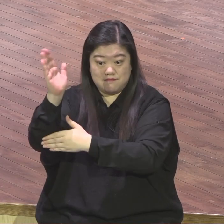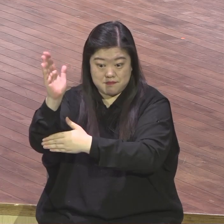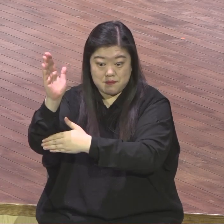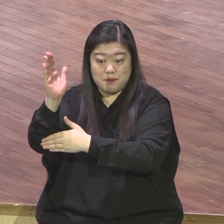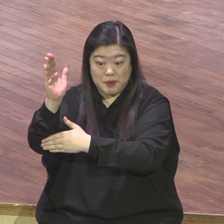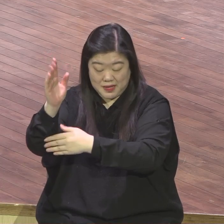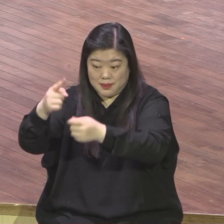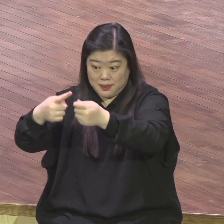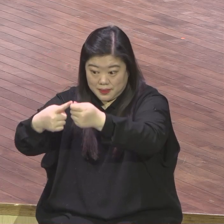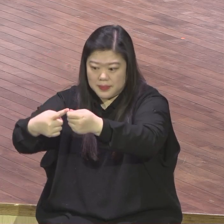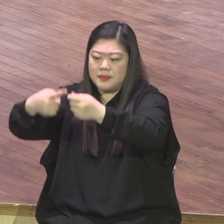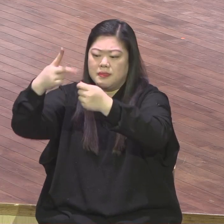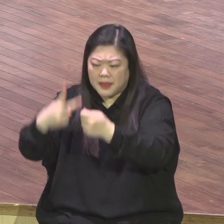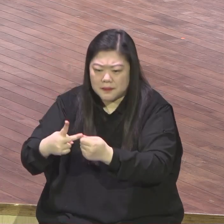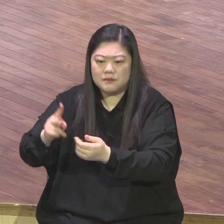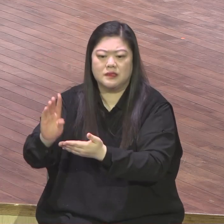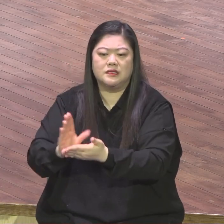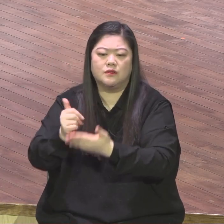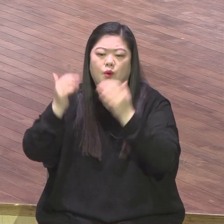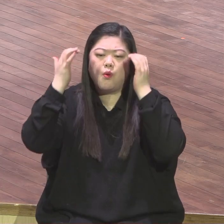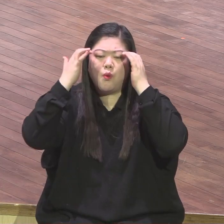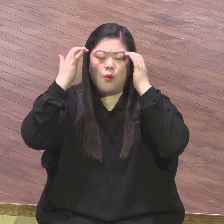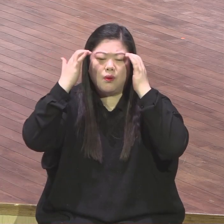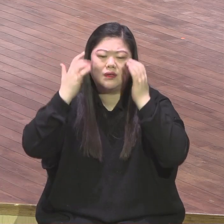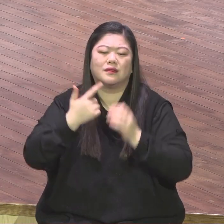그리스도의 고난을 말합니다.